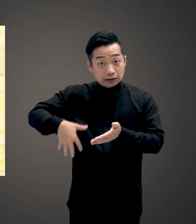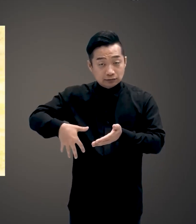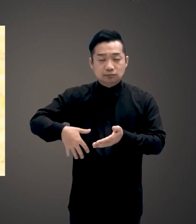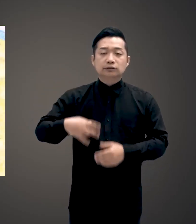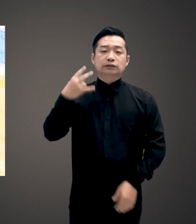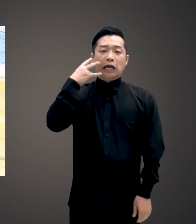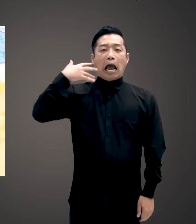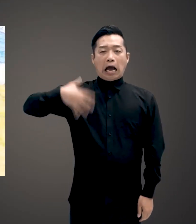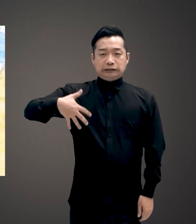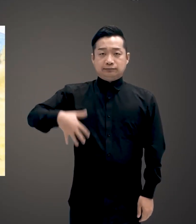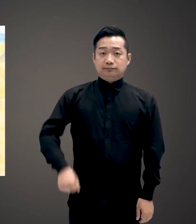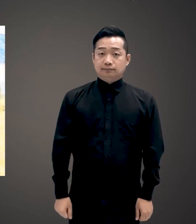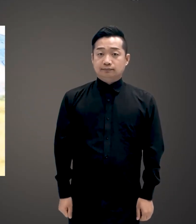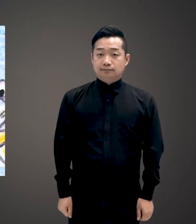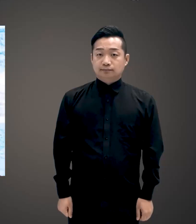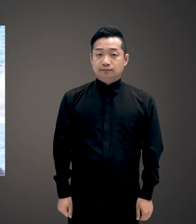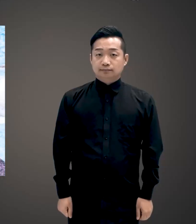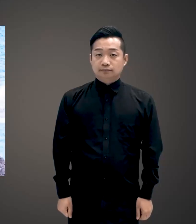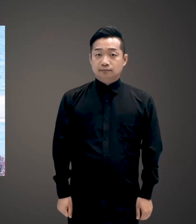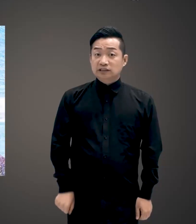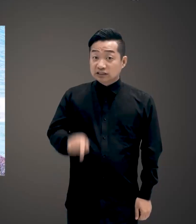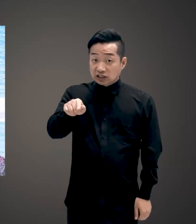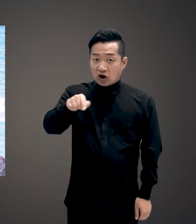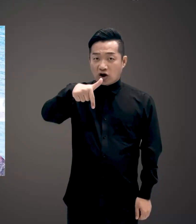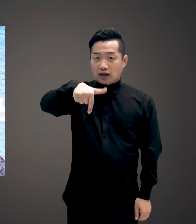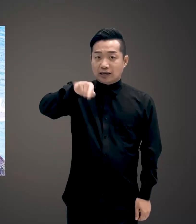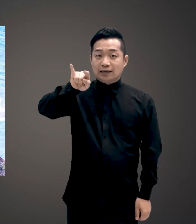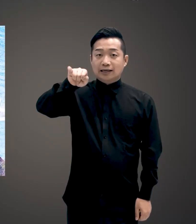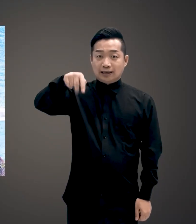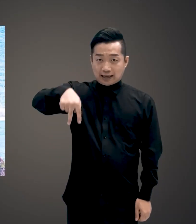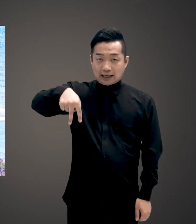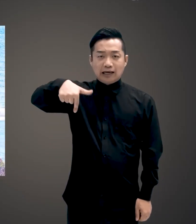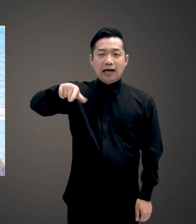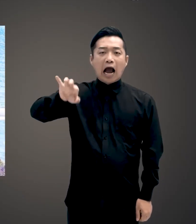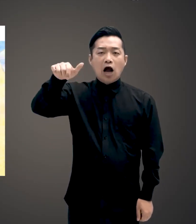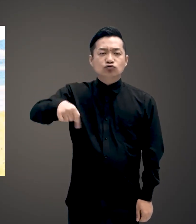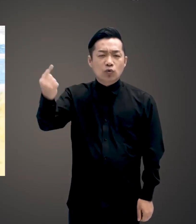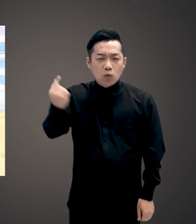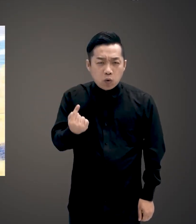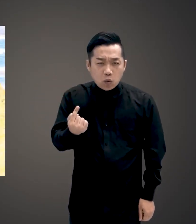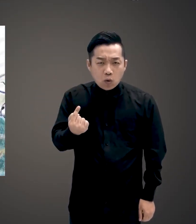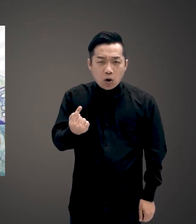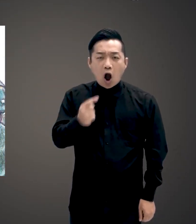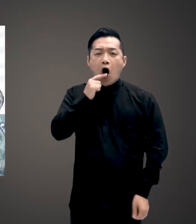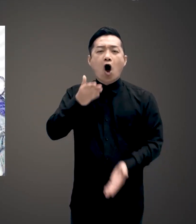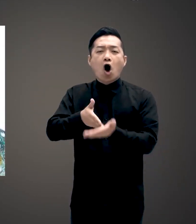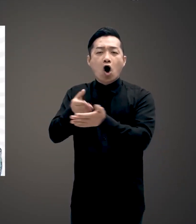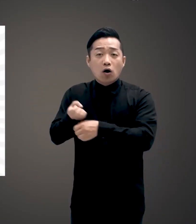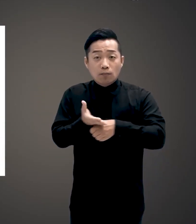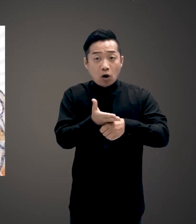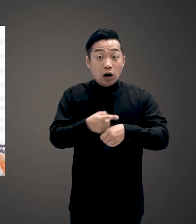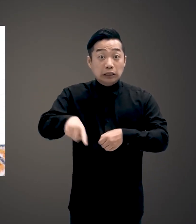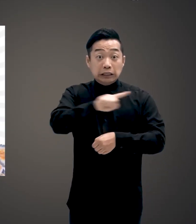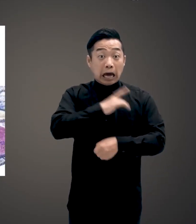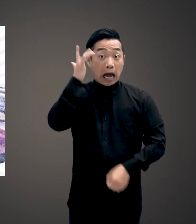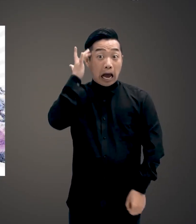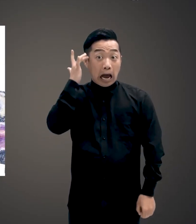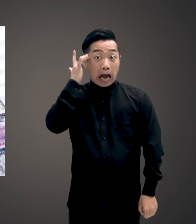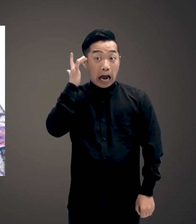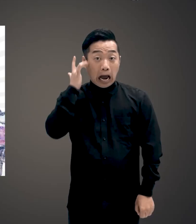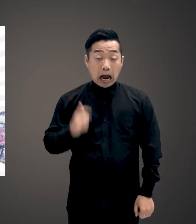네, 아직입니다. 저기 객강구가 옵니다. 객강구가 가져온 소식은